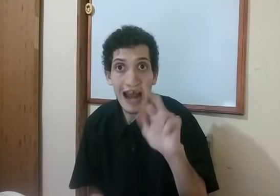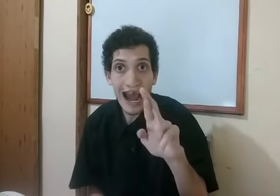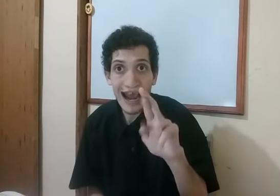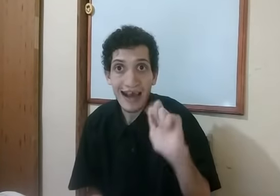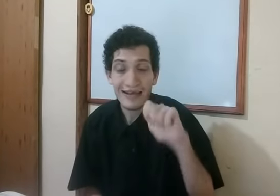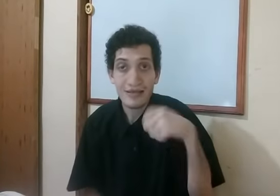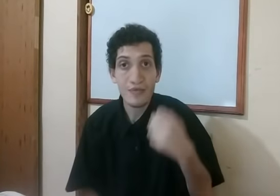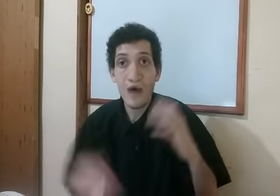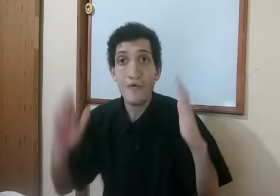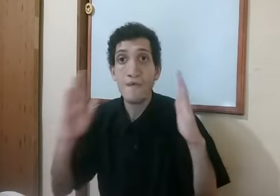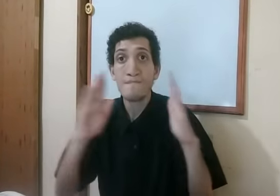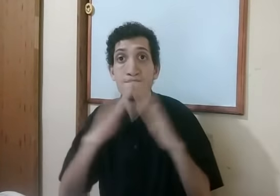Morar. Sinal.